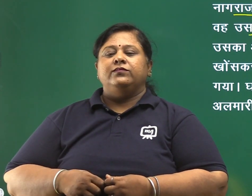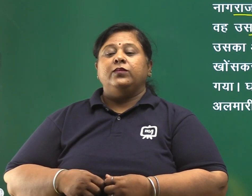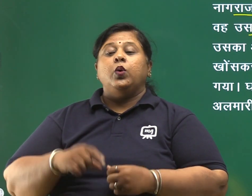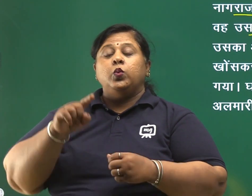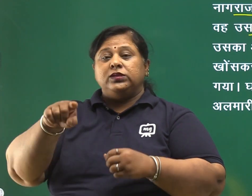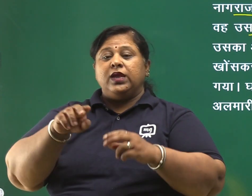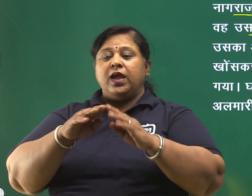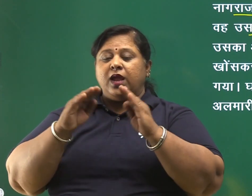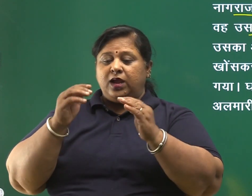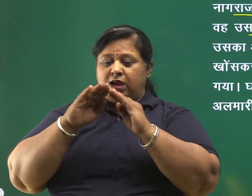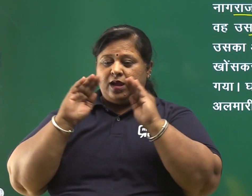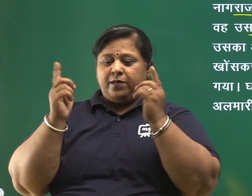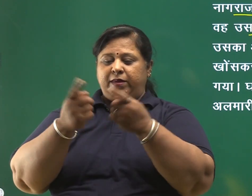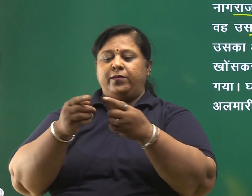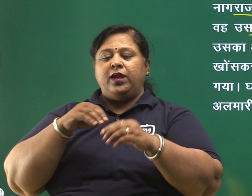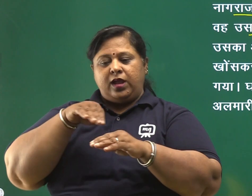उसके कमरे में गया